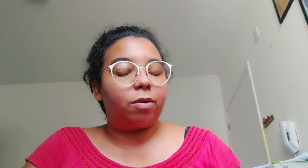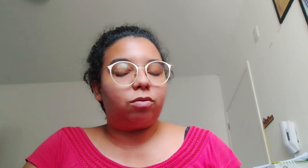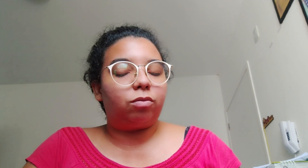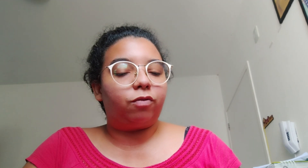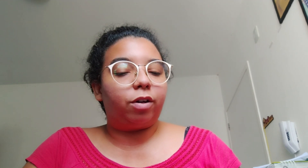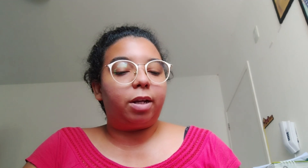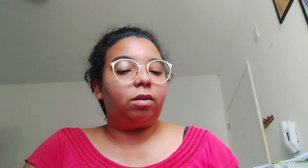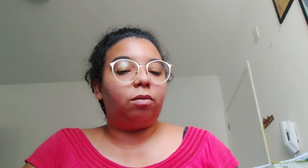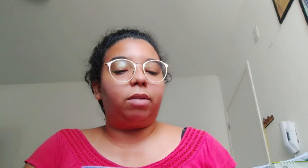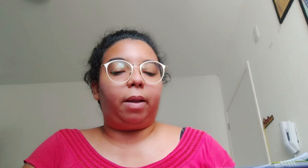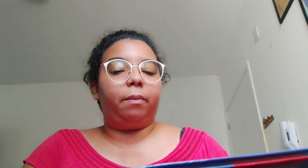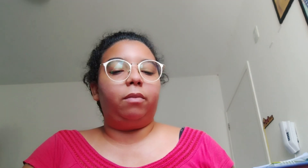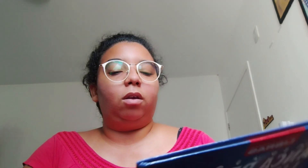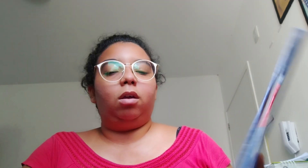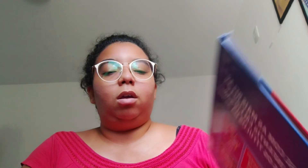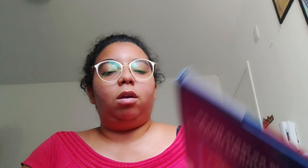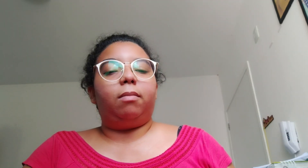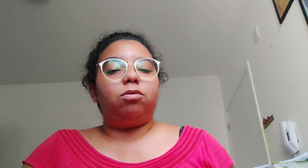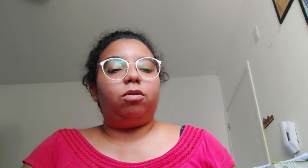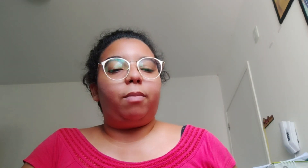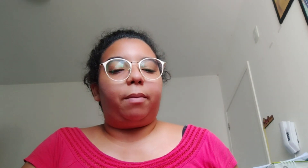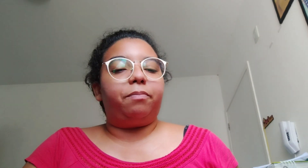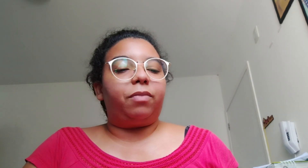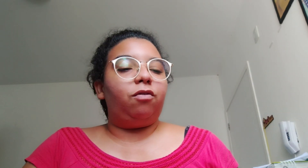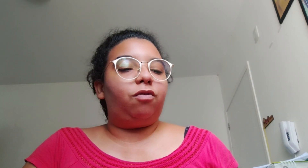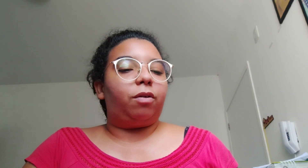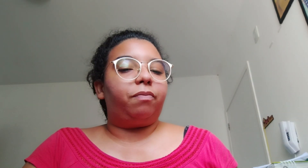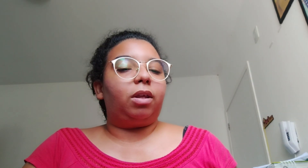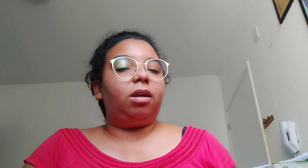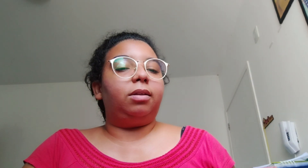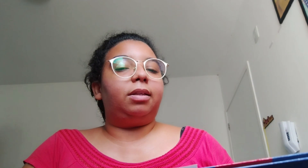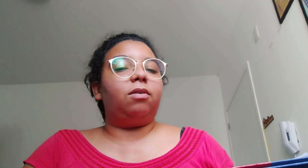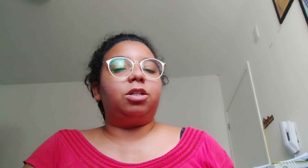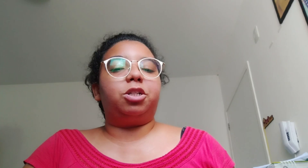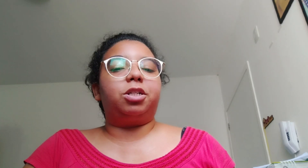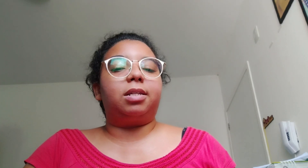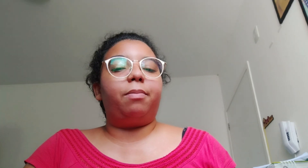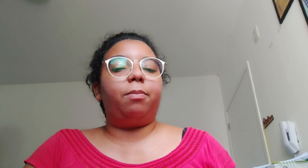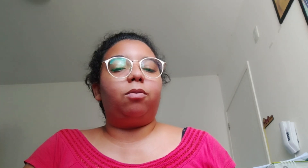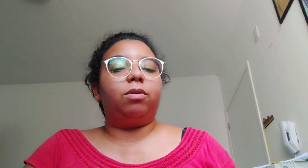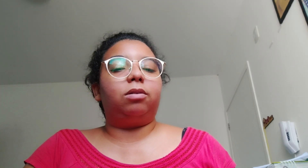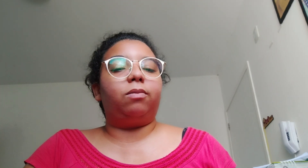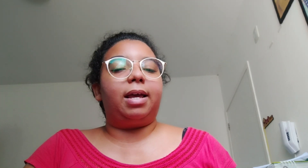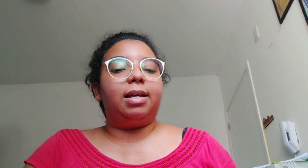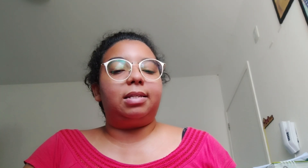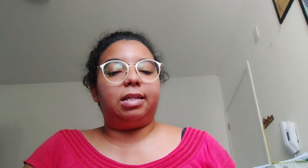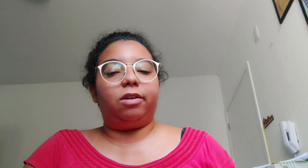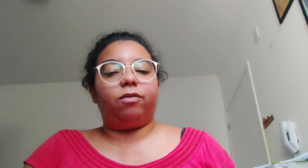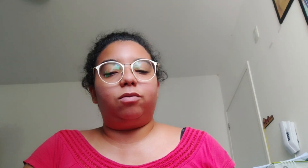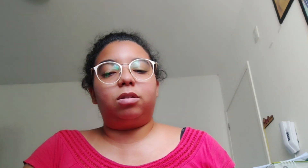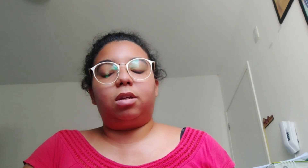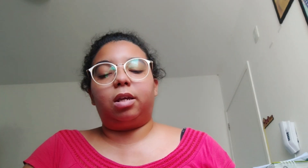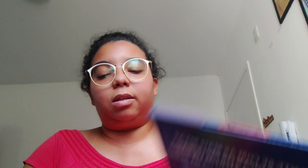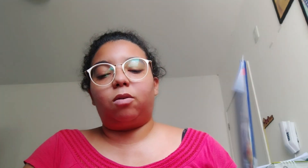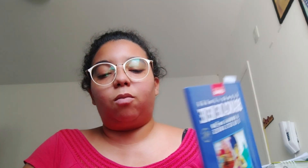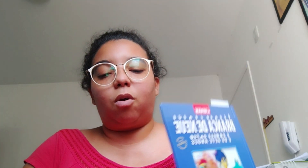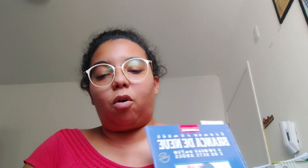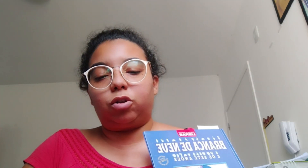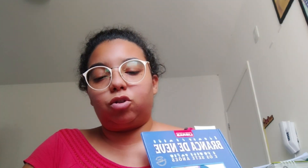Chapeuzinho Vermelho não tem. Mas tudo bem, enfim. Então, a gente tá sempre procurando esses livros que são